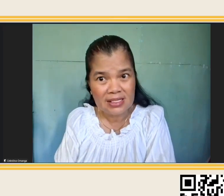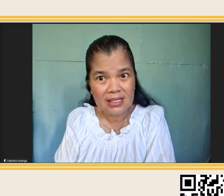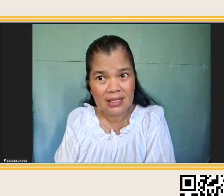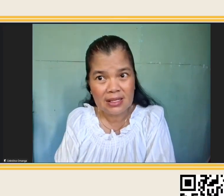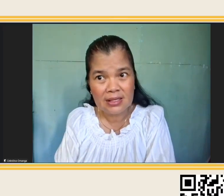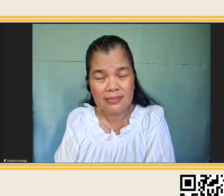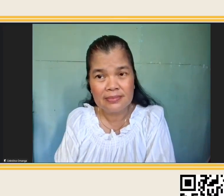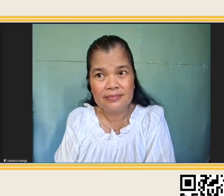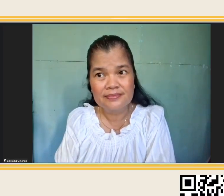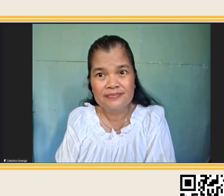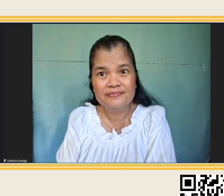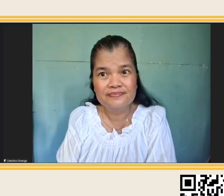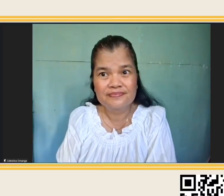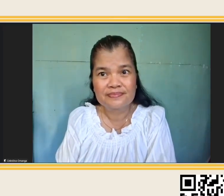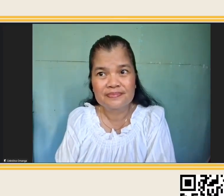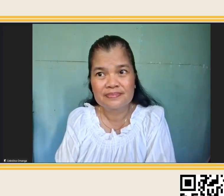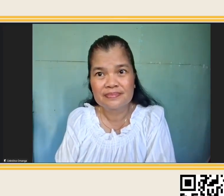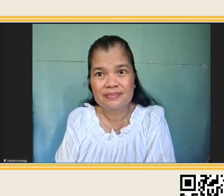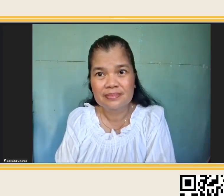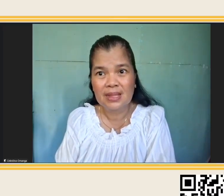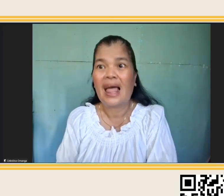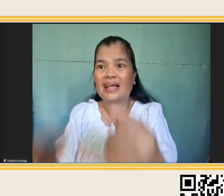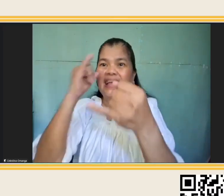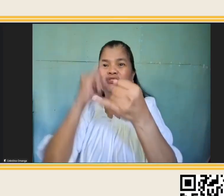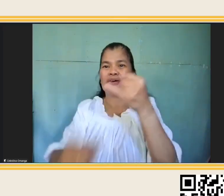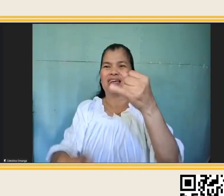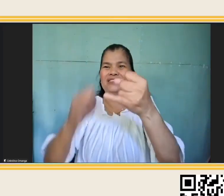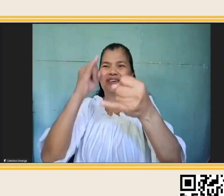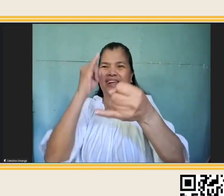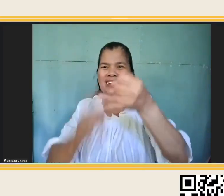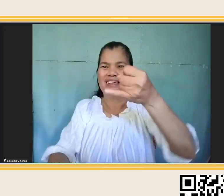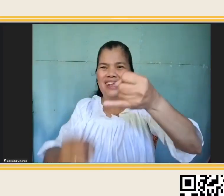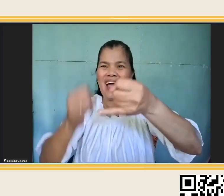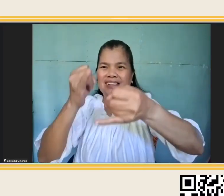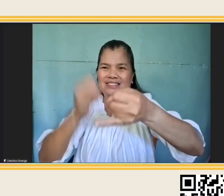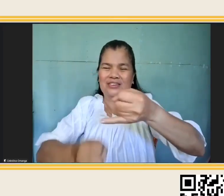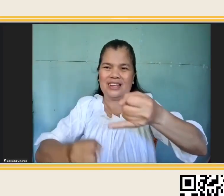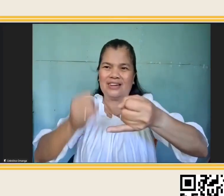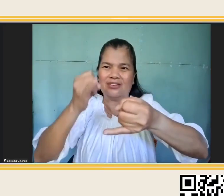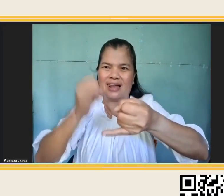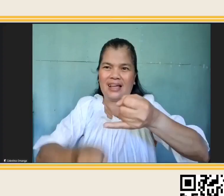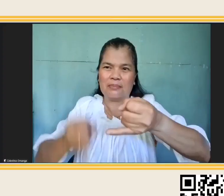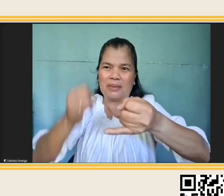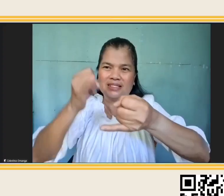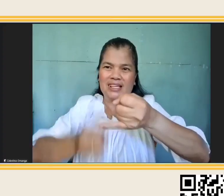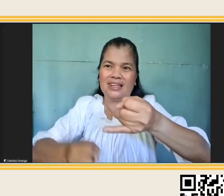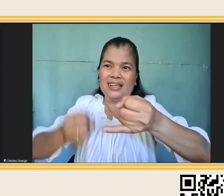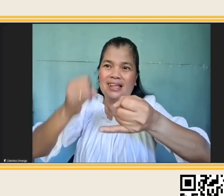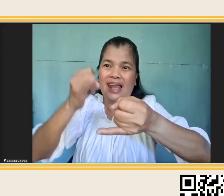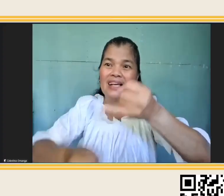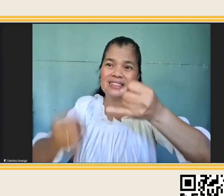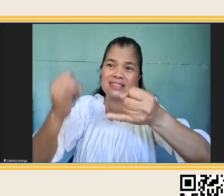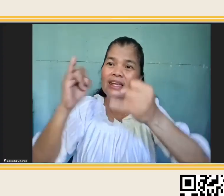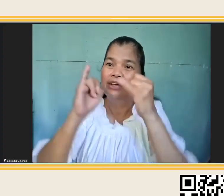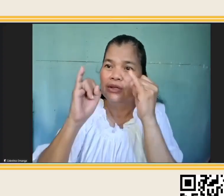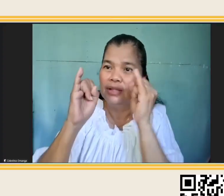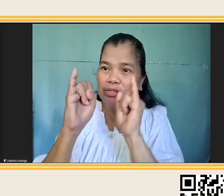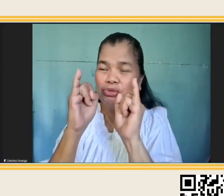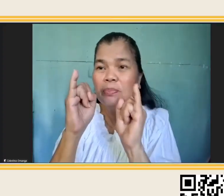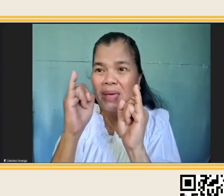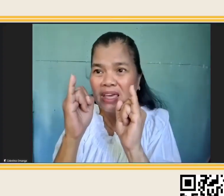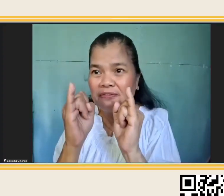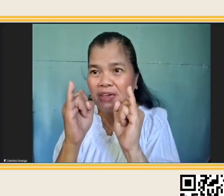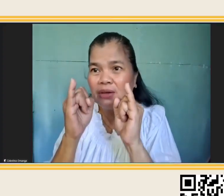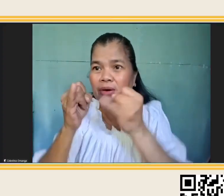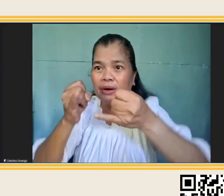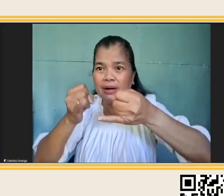Yes. Yung last. Last. Sorry. Last. Sorry. Hindi ko na napansin. Last. The